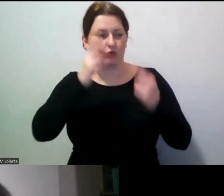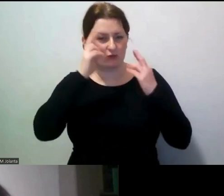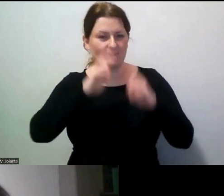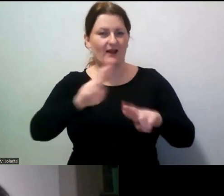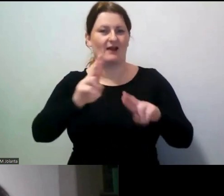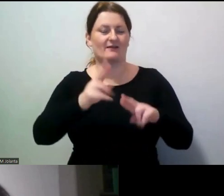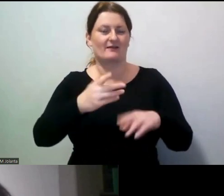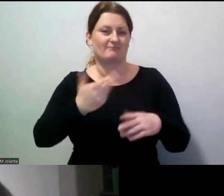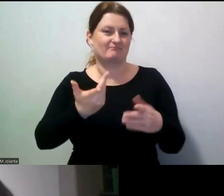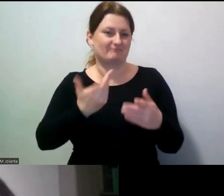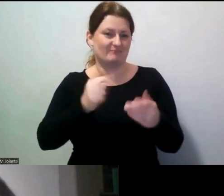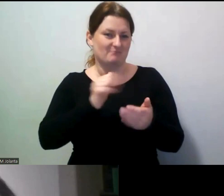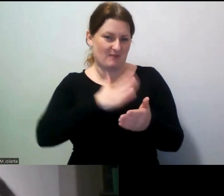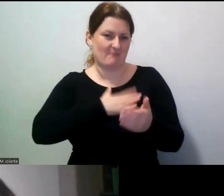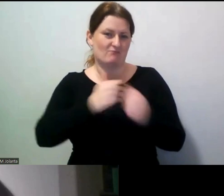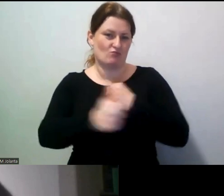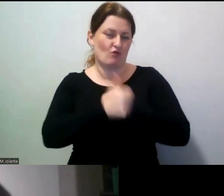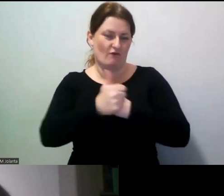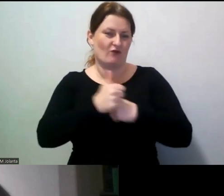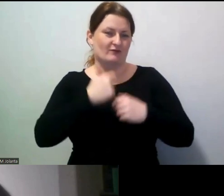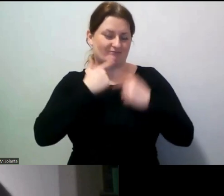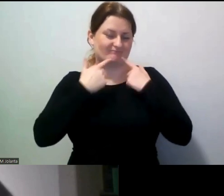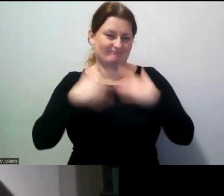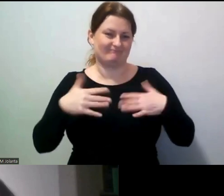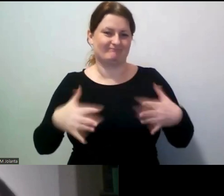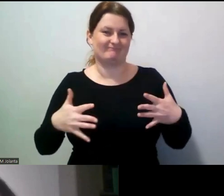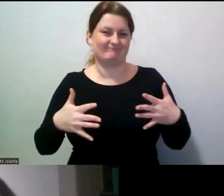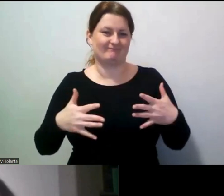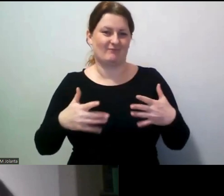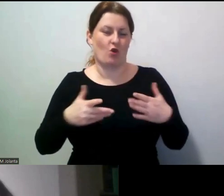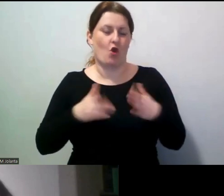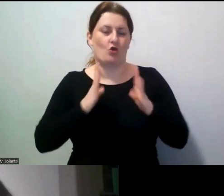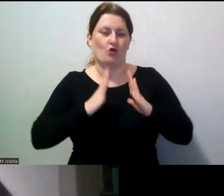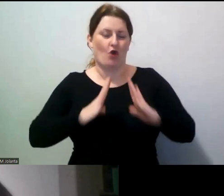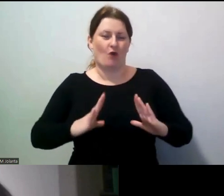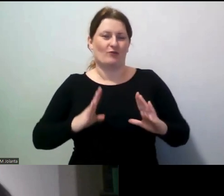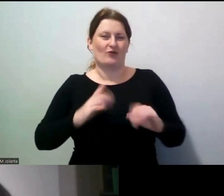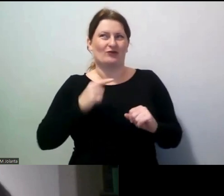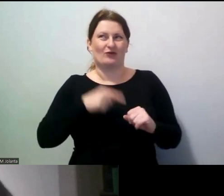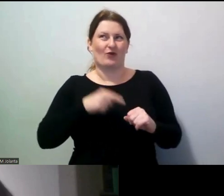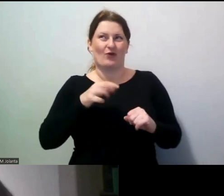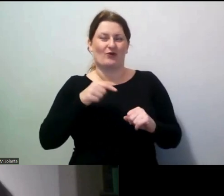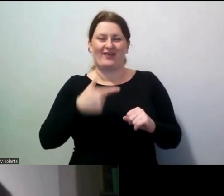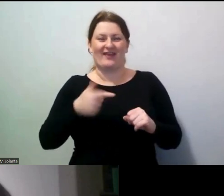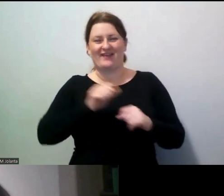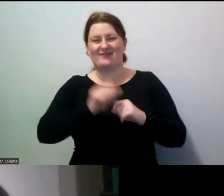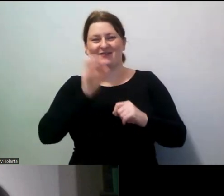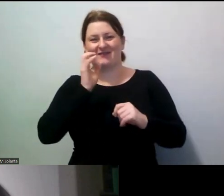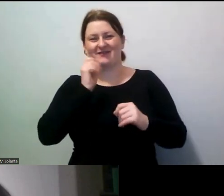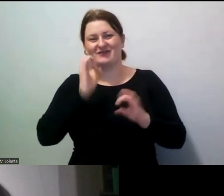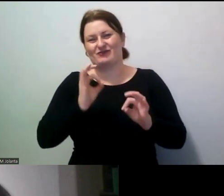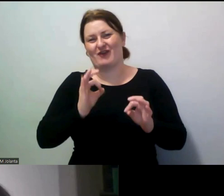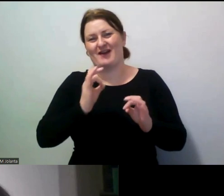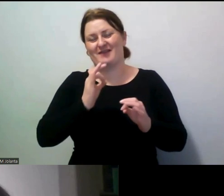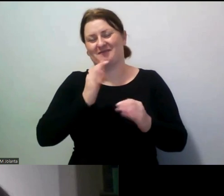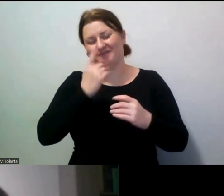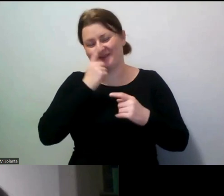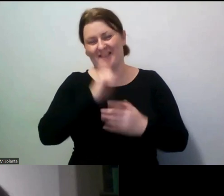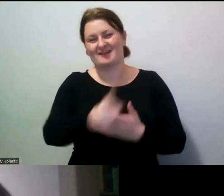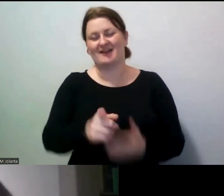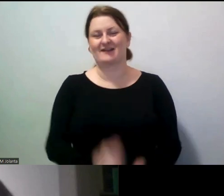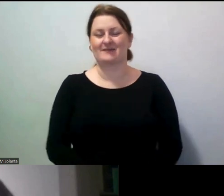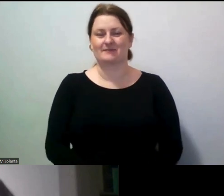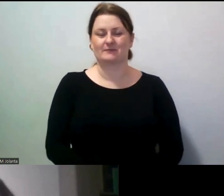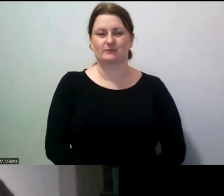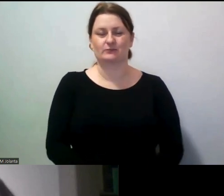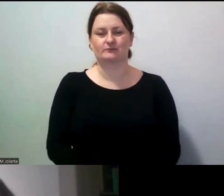żeby się nie cieszyć. I tu skromność chyba nie jest dobrym podpowiadaczem. Warto jest niewskazana dziś. Co się